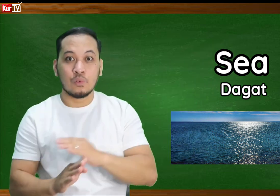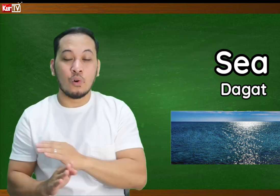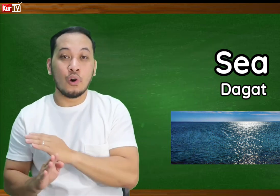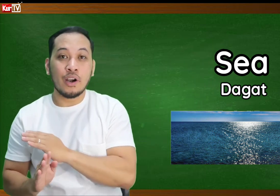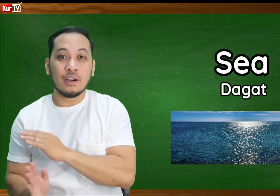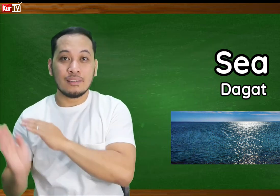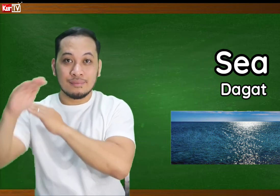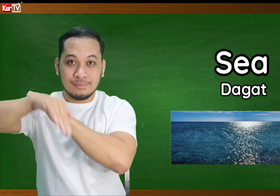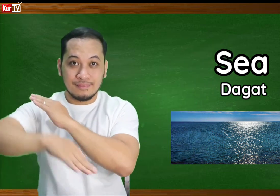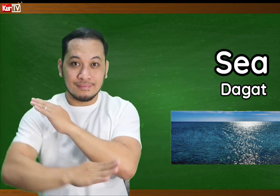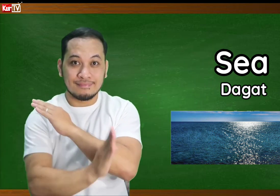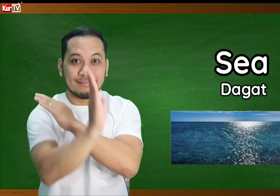Or